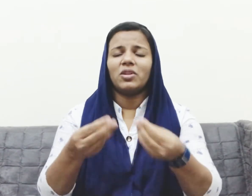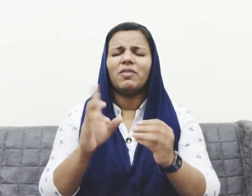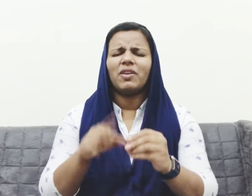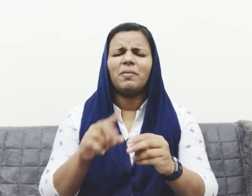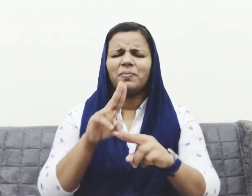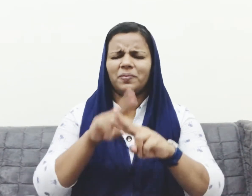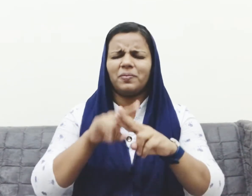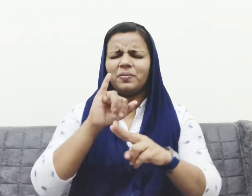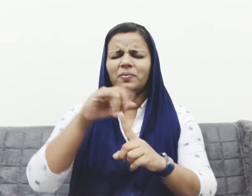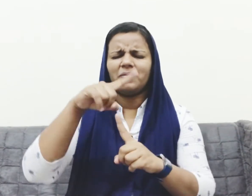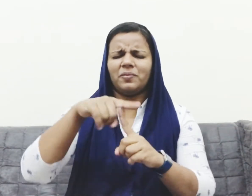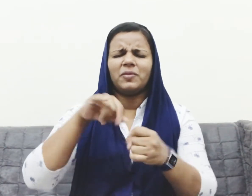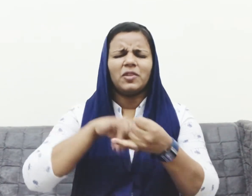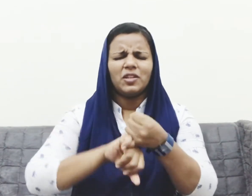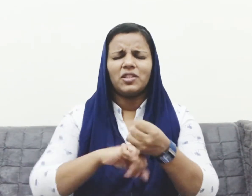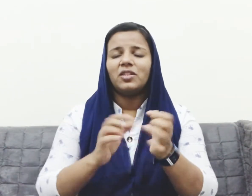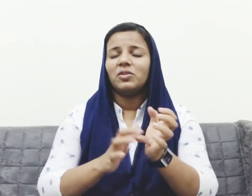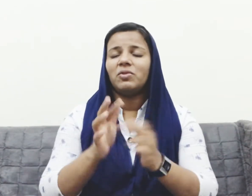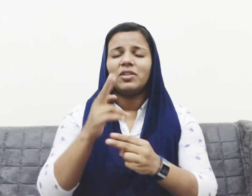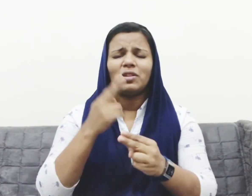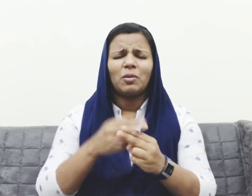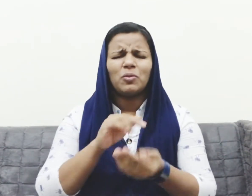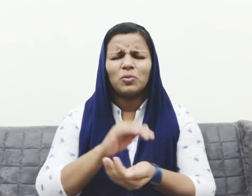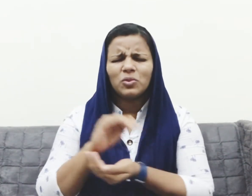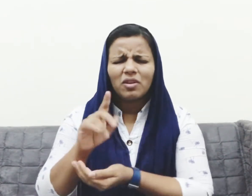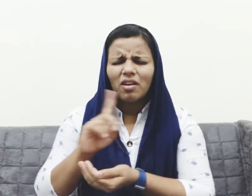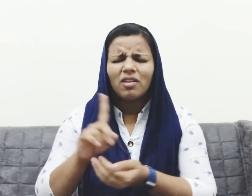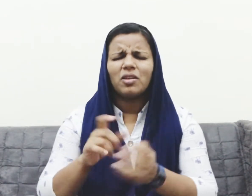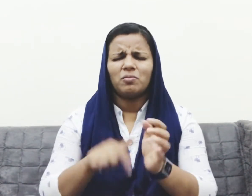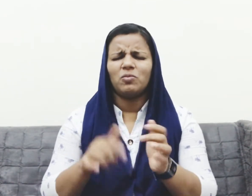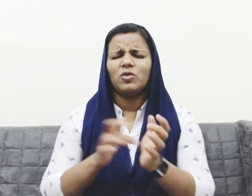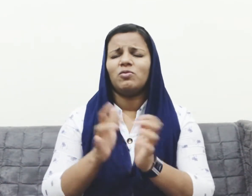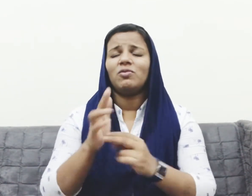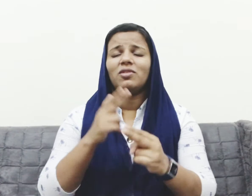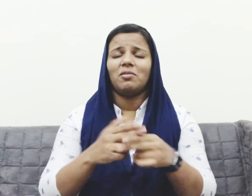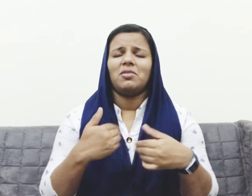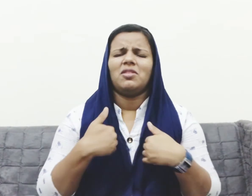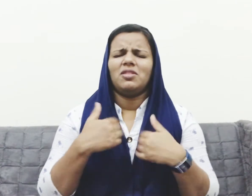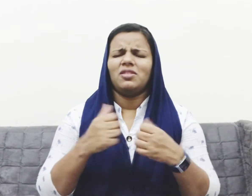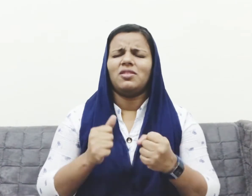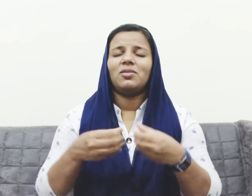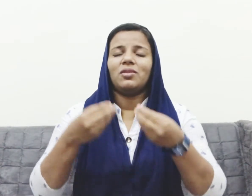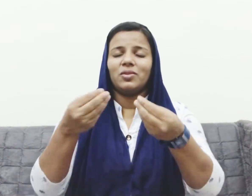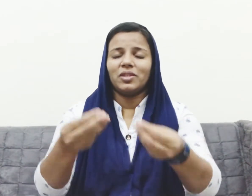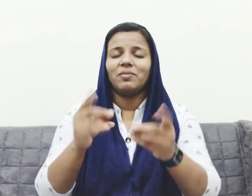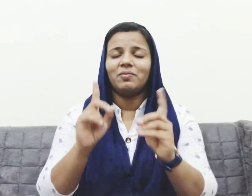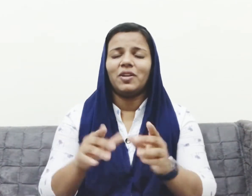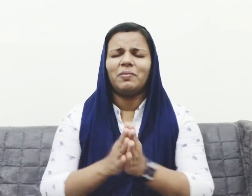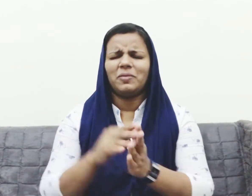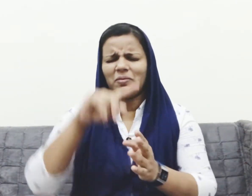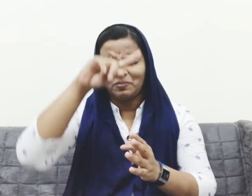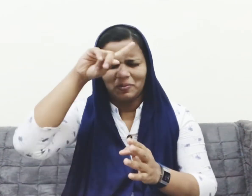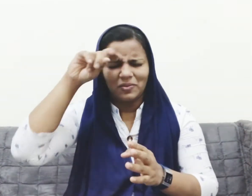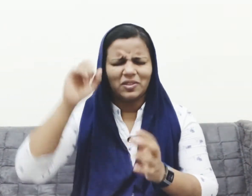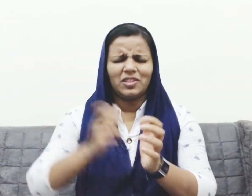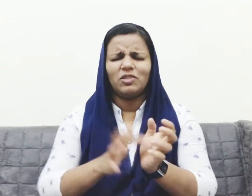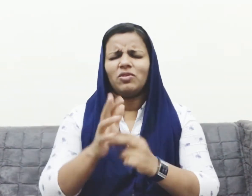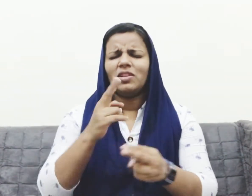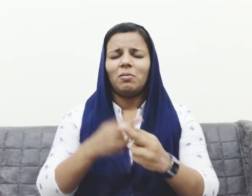വരുന്ന, ബുദ്ധിമുട്ട് വരുന്ന കുഞ്ഞുങ്ങൾ ഇപ്പോൾ യേശു ക്രിസ്തുവിൻ്റെ നാമത്തിൽ സൗഖ്യമാകട്ടെ. യേശുവിൻ്റെ നാമത്തിൽ സൗഖ്യമാകട്ടെ. ആ ദുരാത്മശക്തി